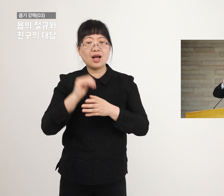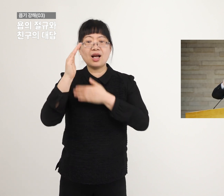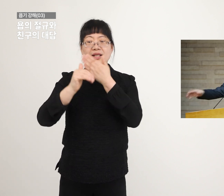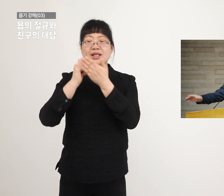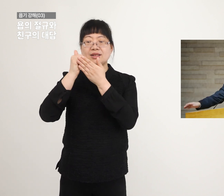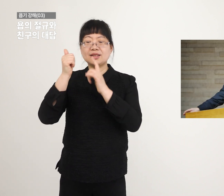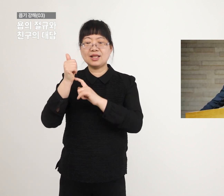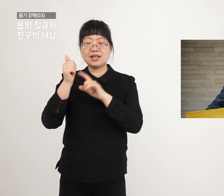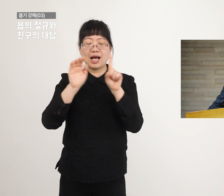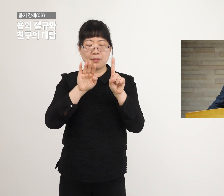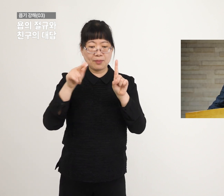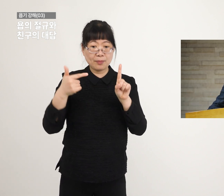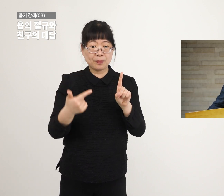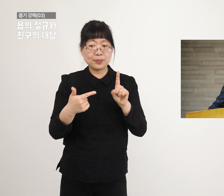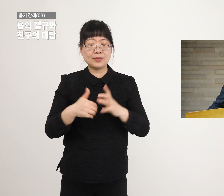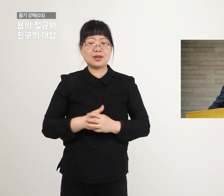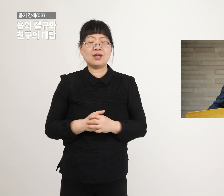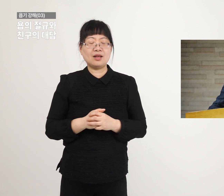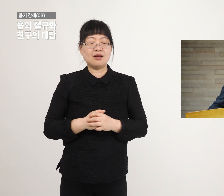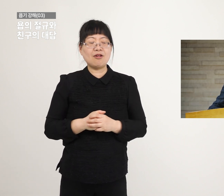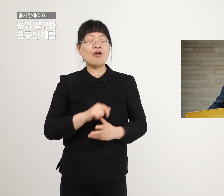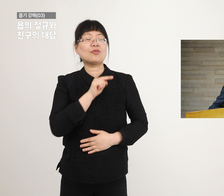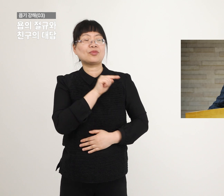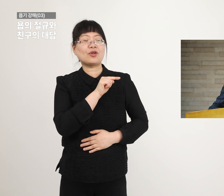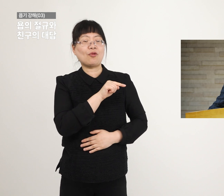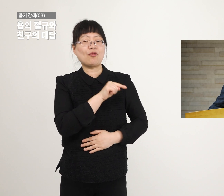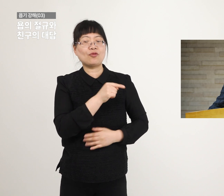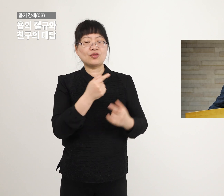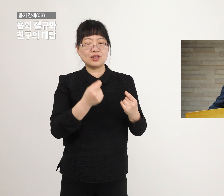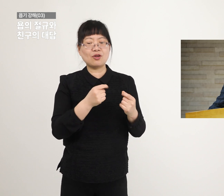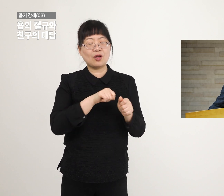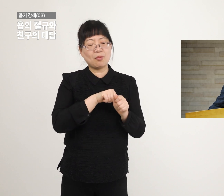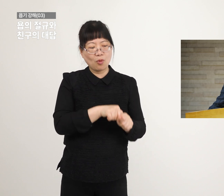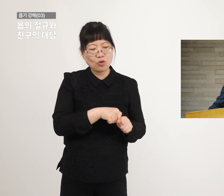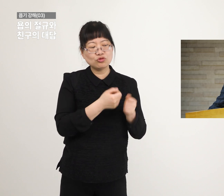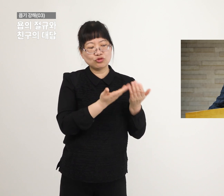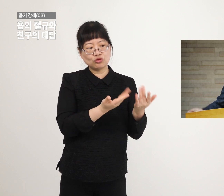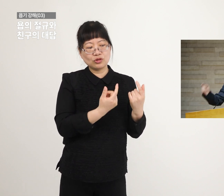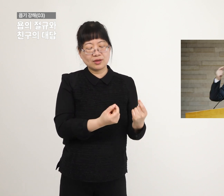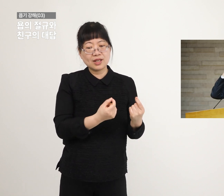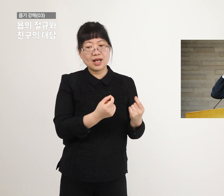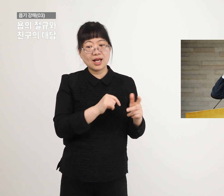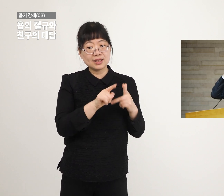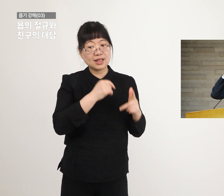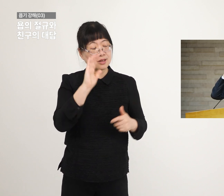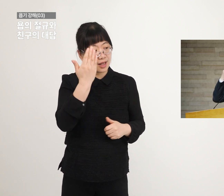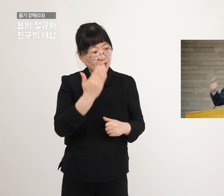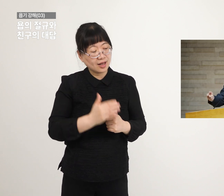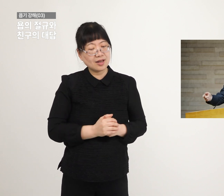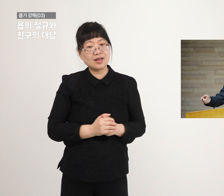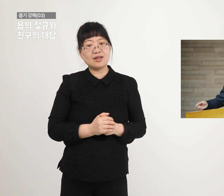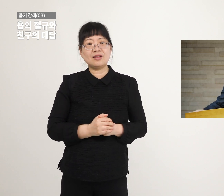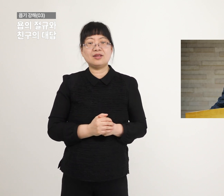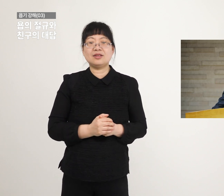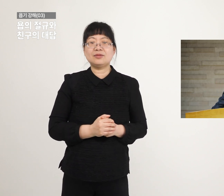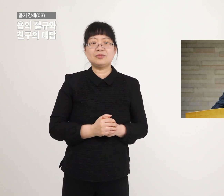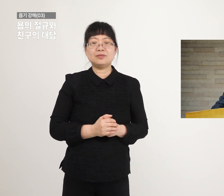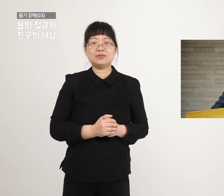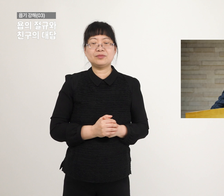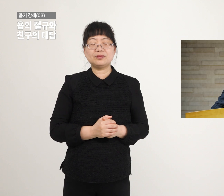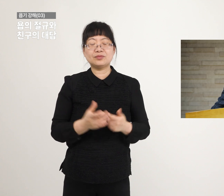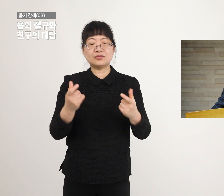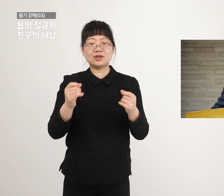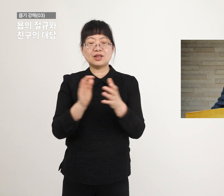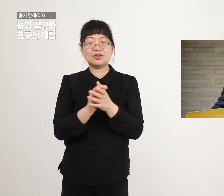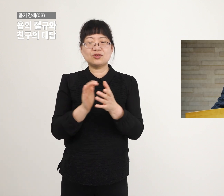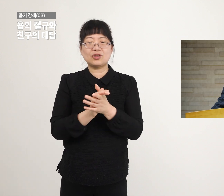하나님이 단번에 너를 그렇게 벌하신 거야. 이해가 돼요? 이렇게